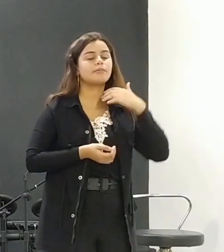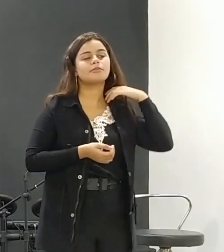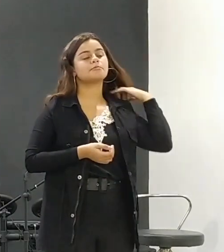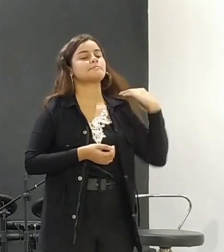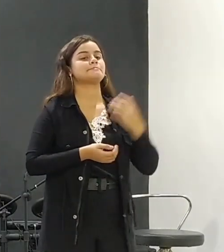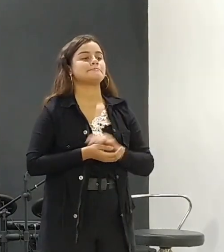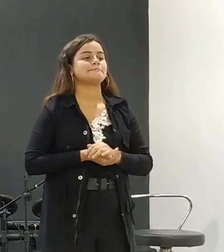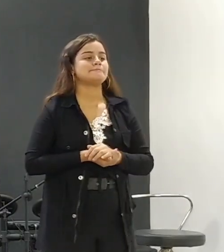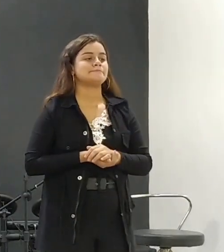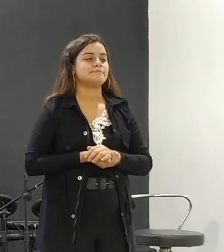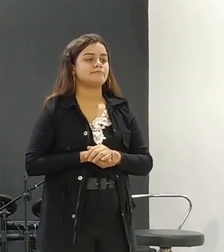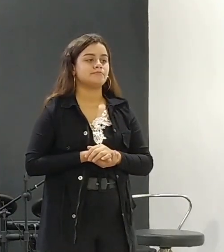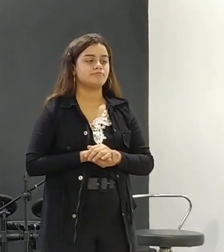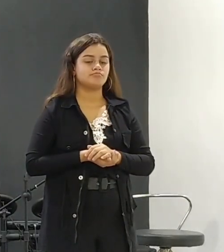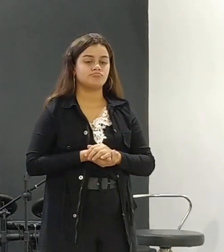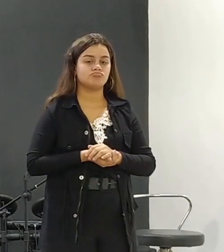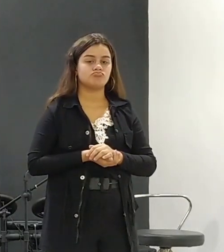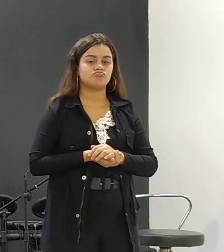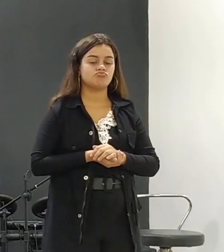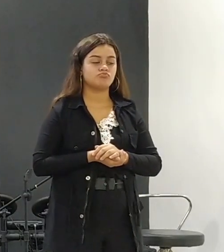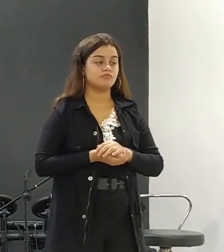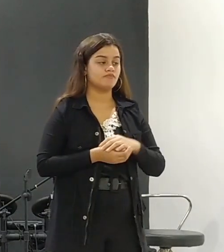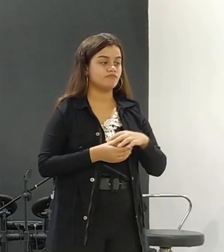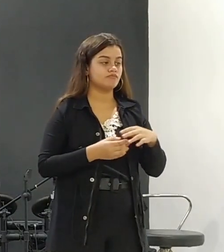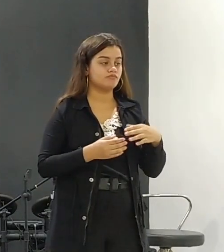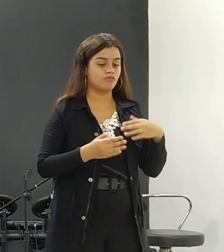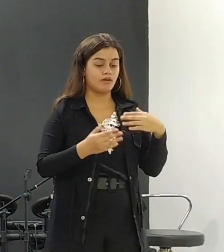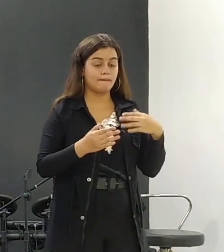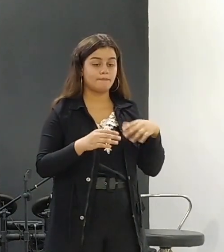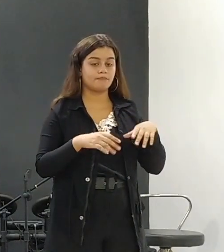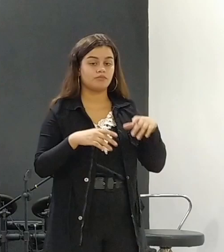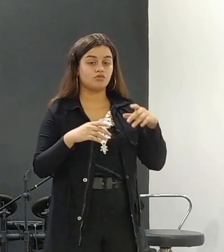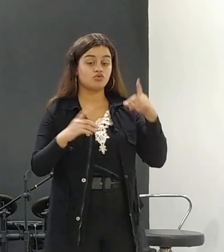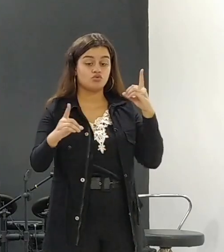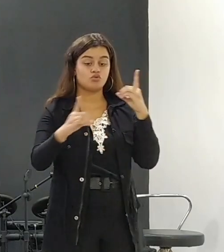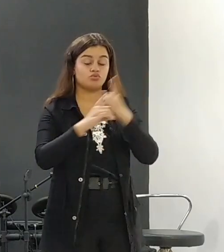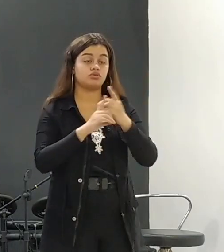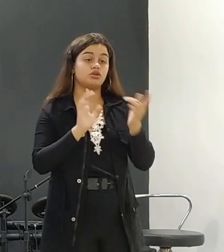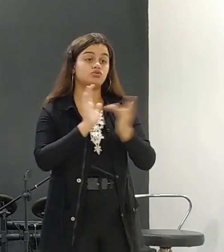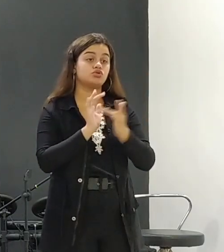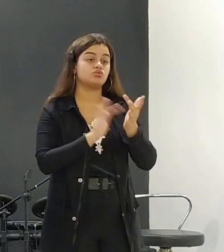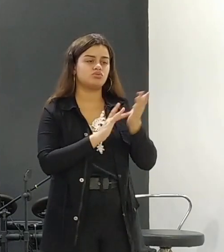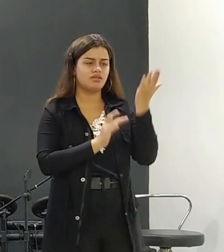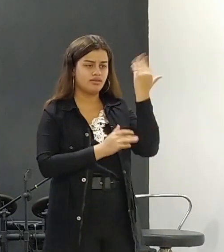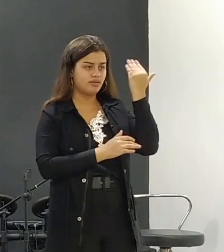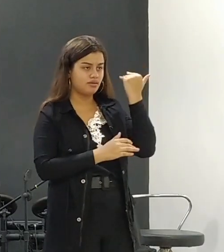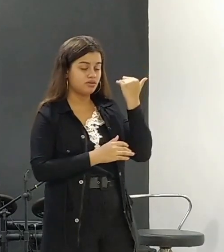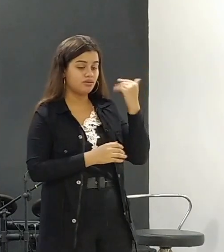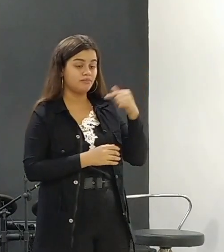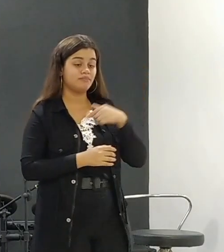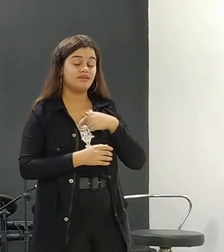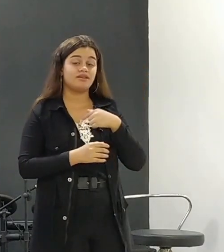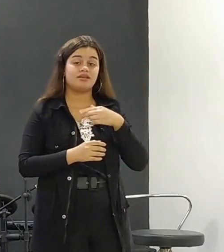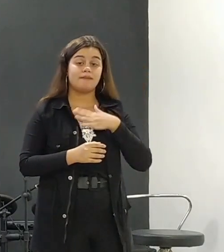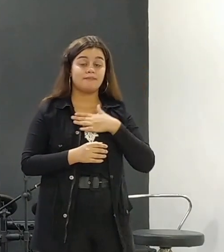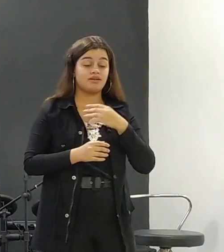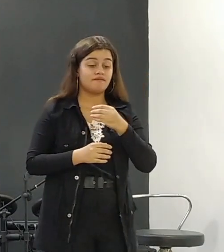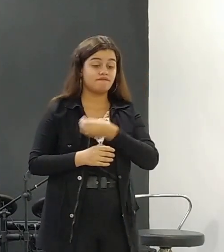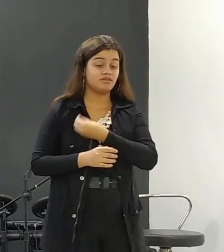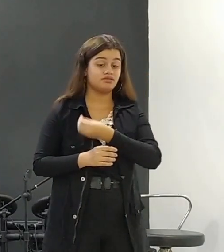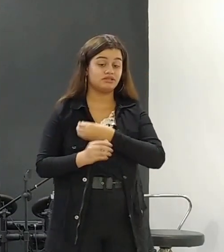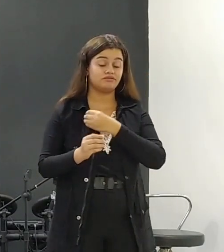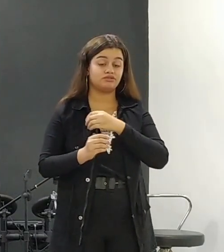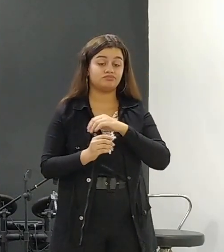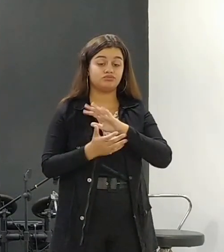a história daquele homem foi mudada, né? Quando eu encontrei com Jesus lá atrás, a minha vida estava destruída, vindo de uma família que